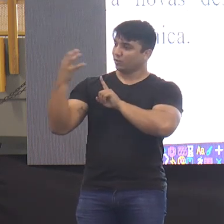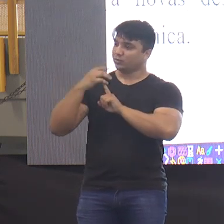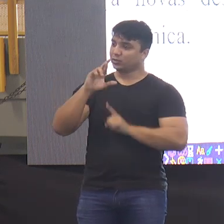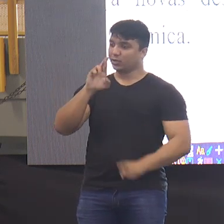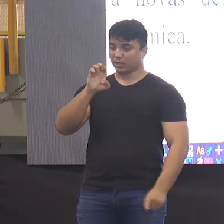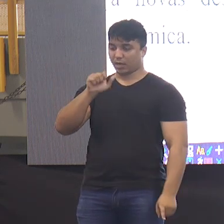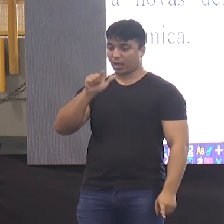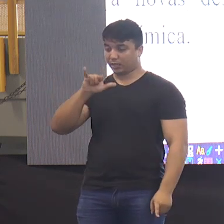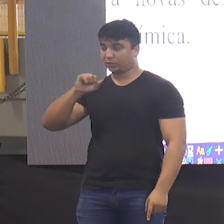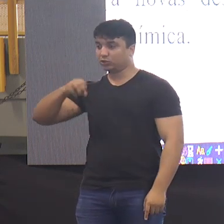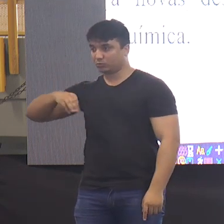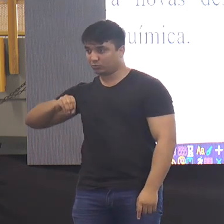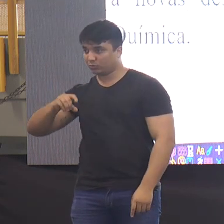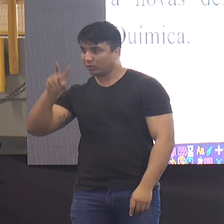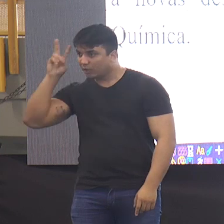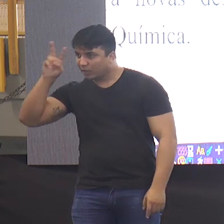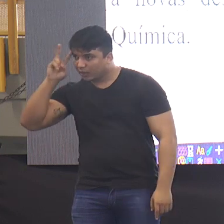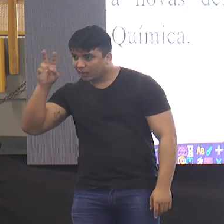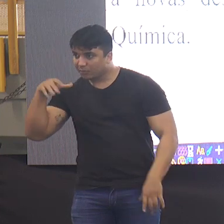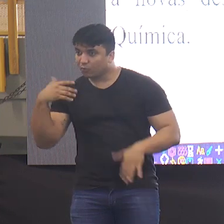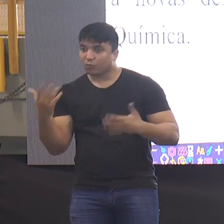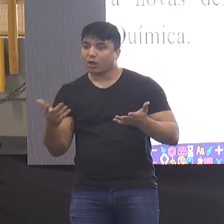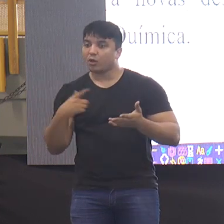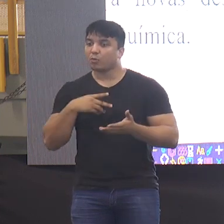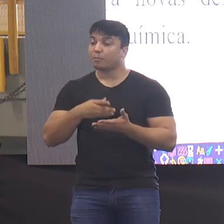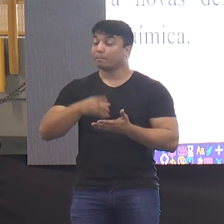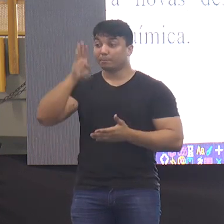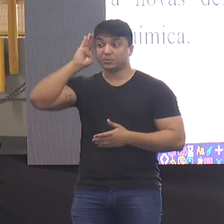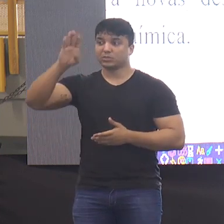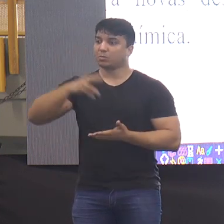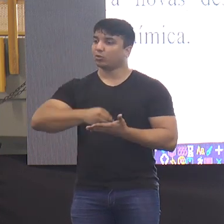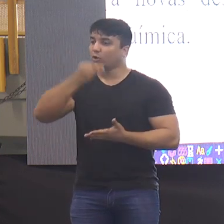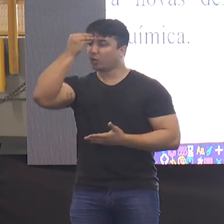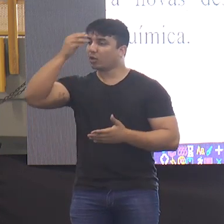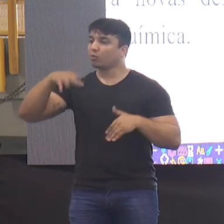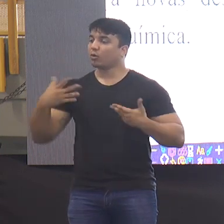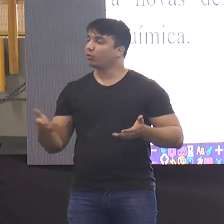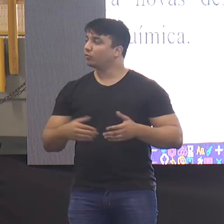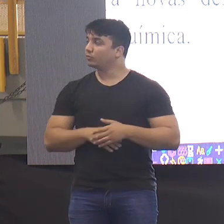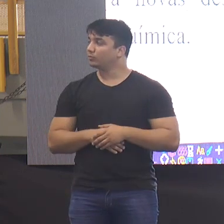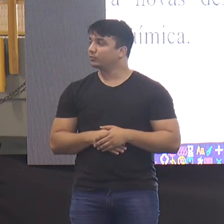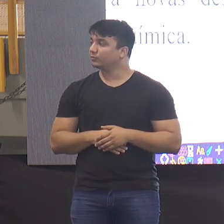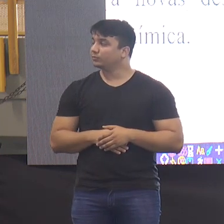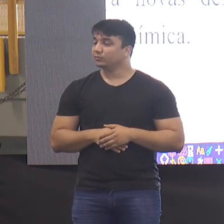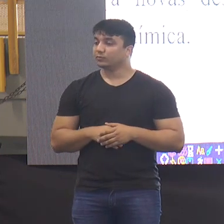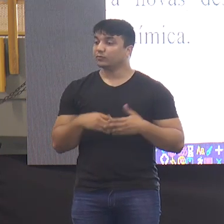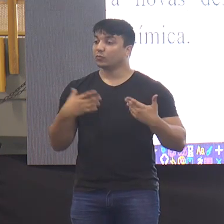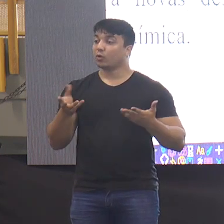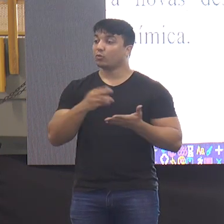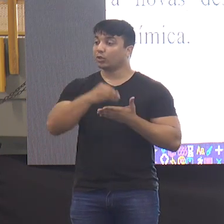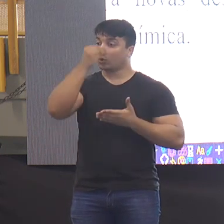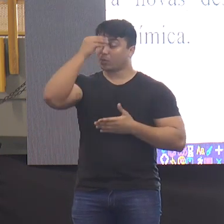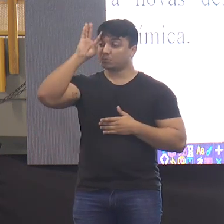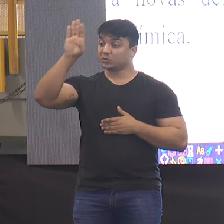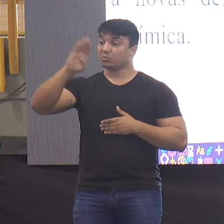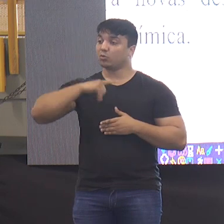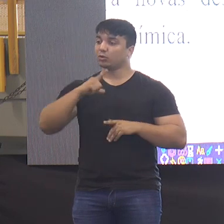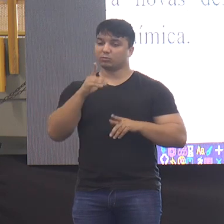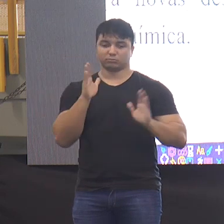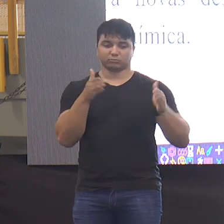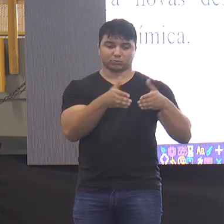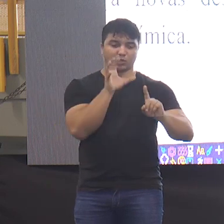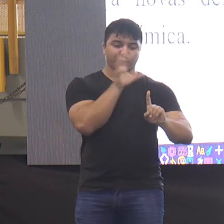realismo e o naturalismo. Lembram quais são as teorias mais famosas? Quais são as teorias científicas que mais